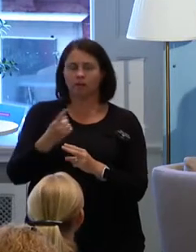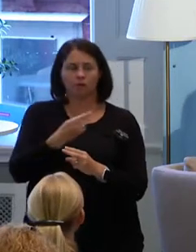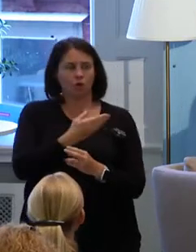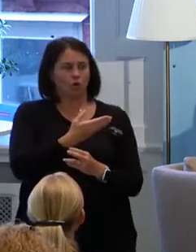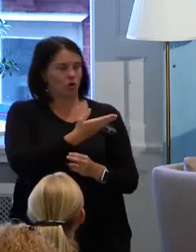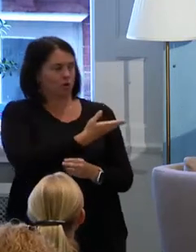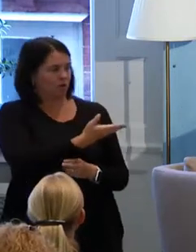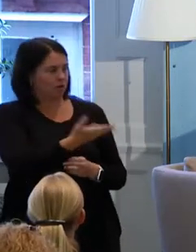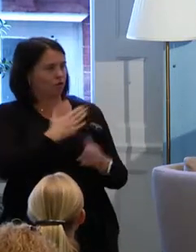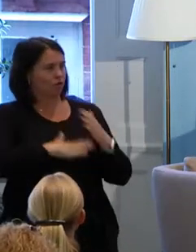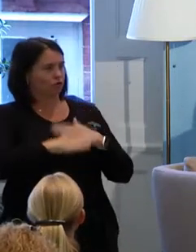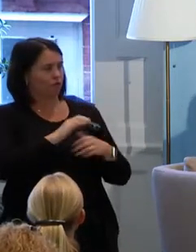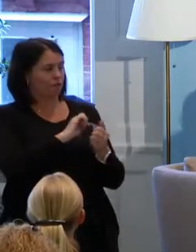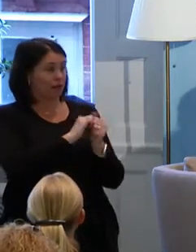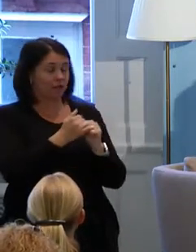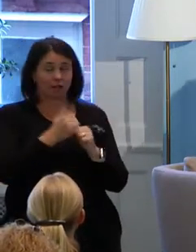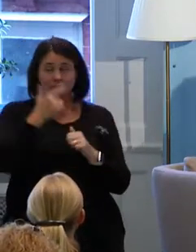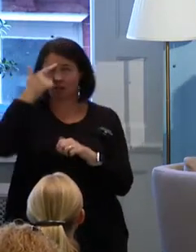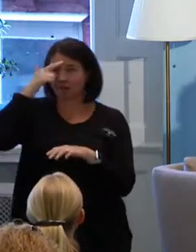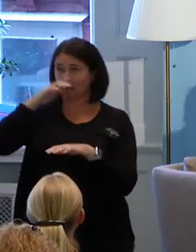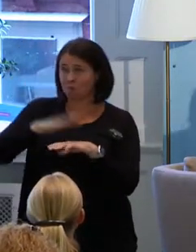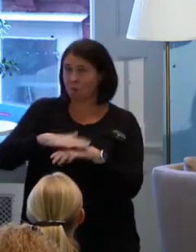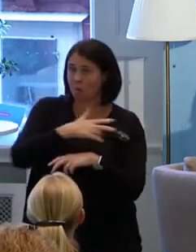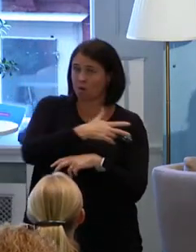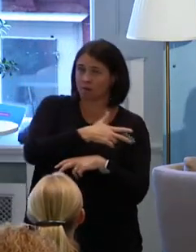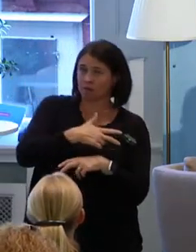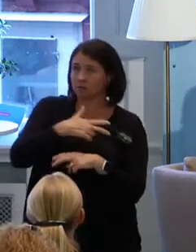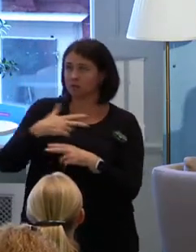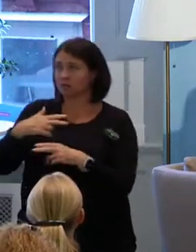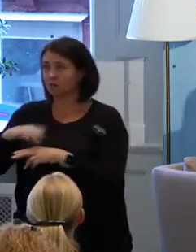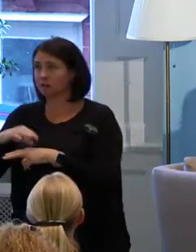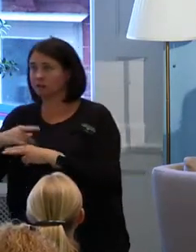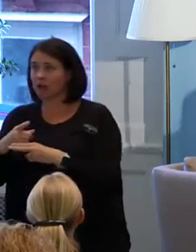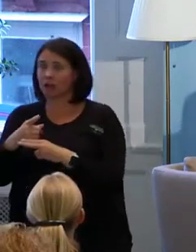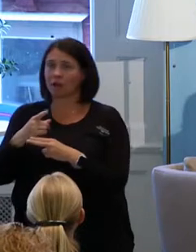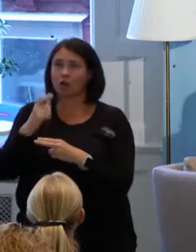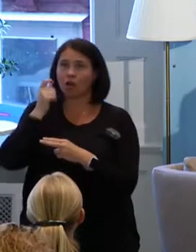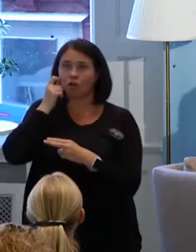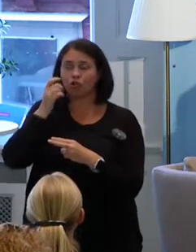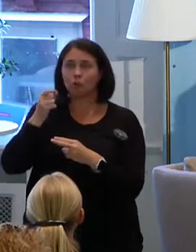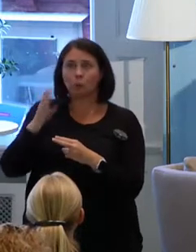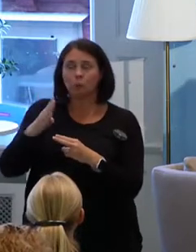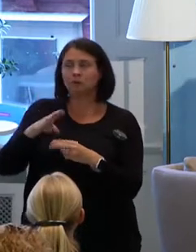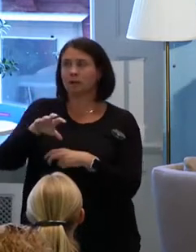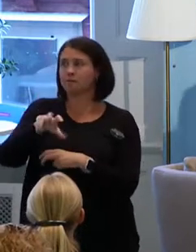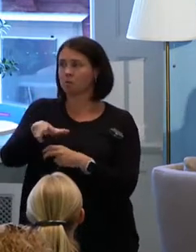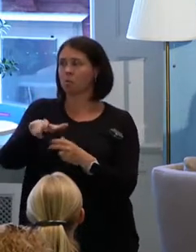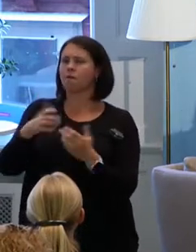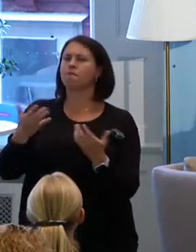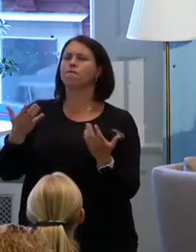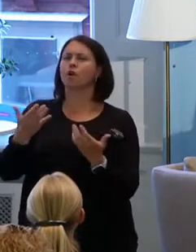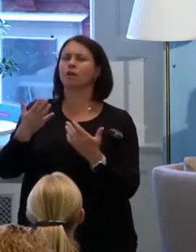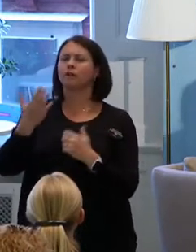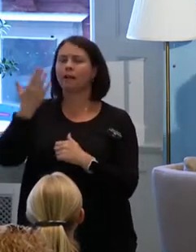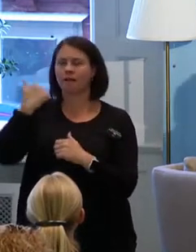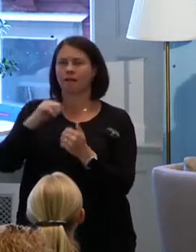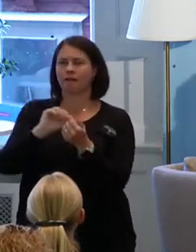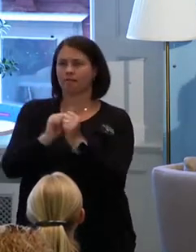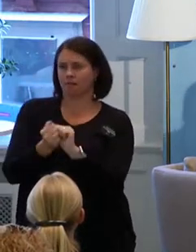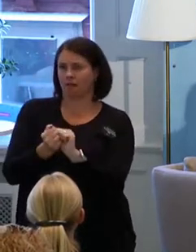Vi tänker utifrån den dansk-svenska förutsättningen, Öresundsregionen. Vad behöver vi ändra med tankar